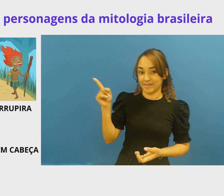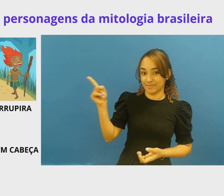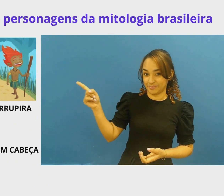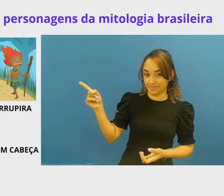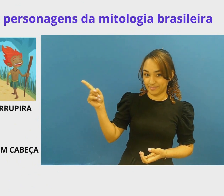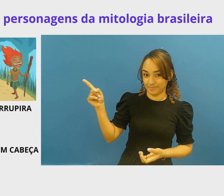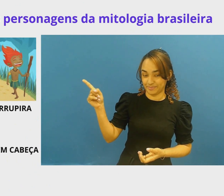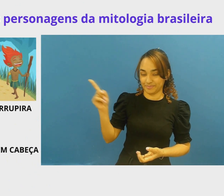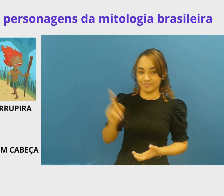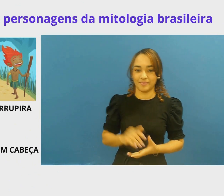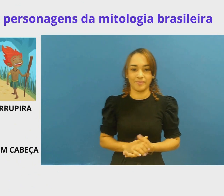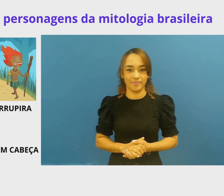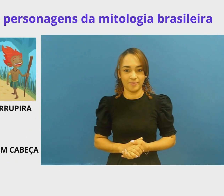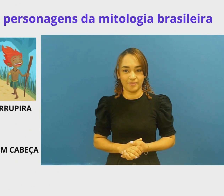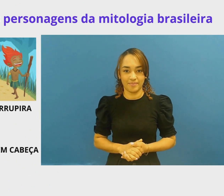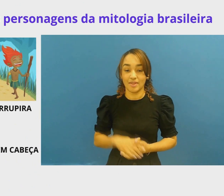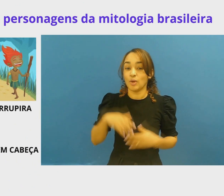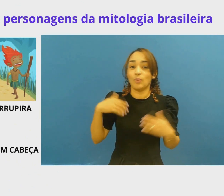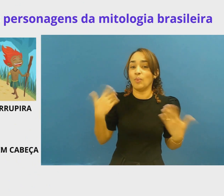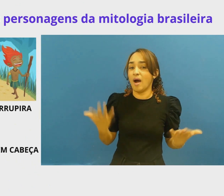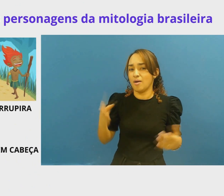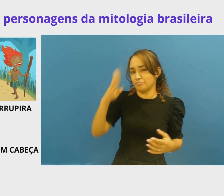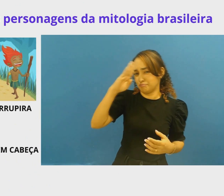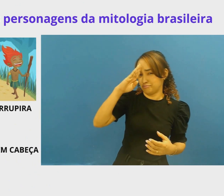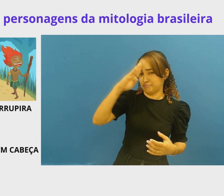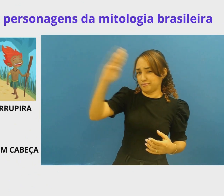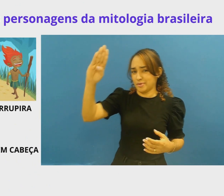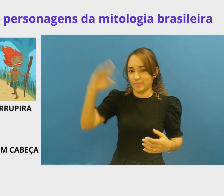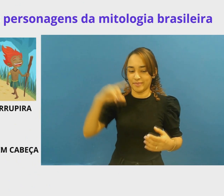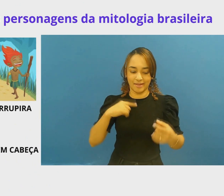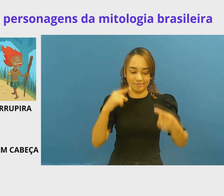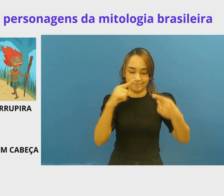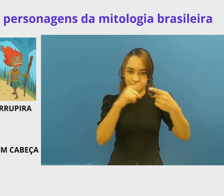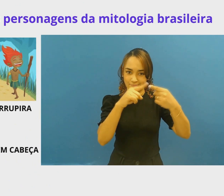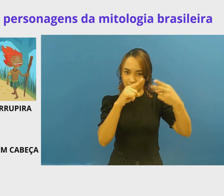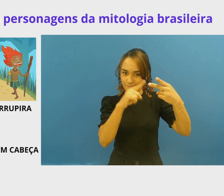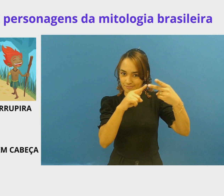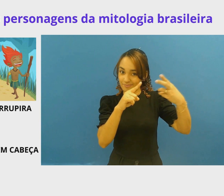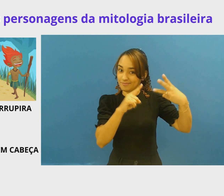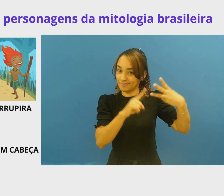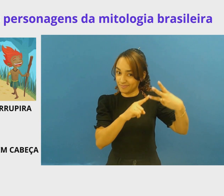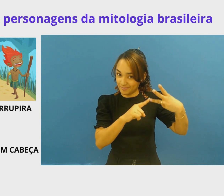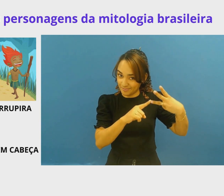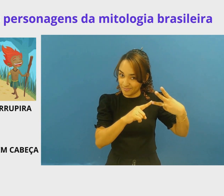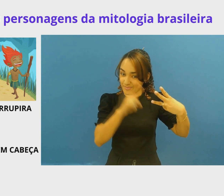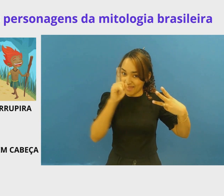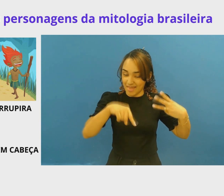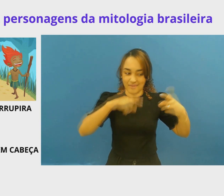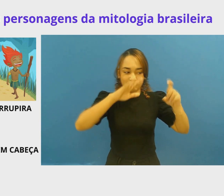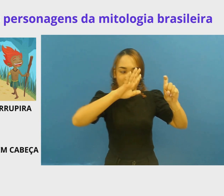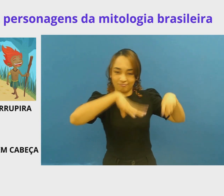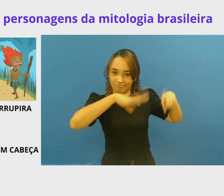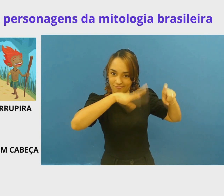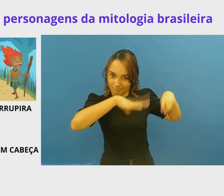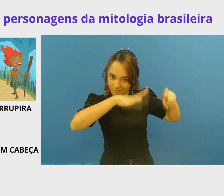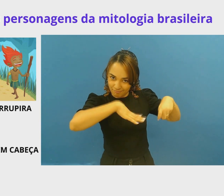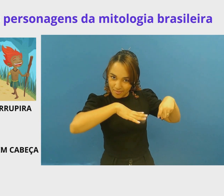Apresento a vocês alguns dos principais personagens da mitologia